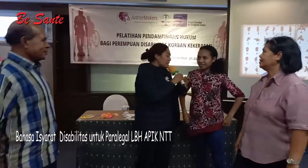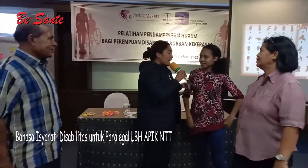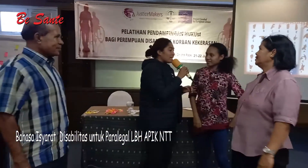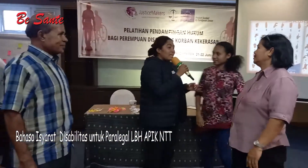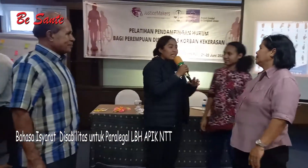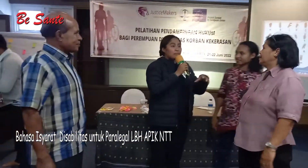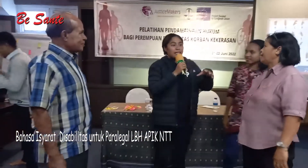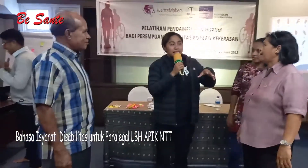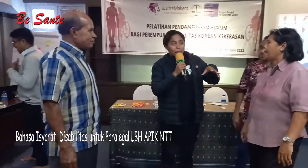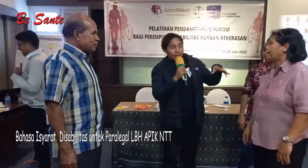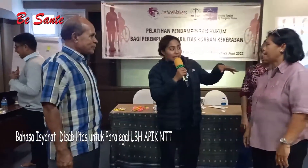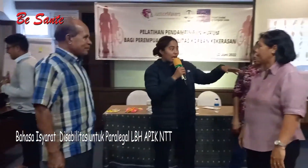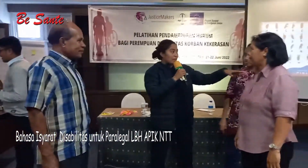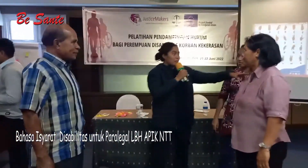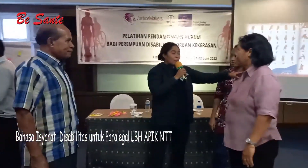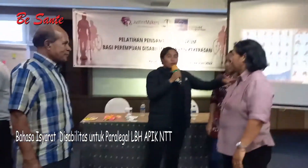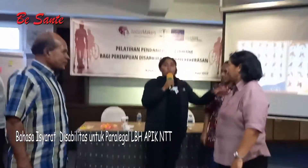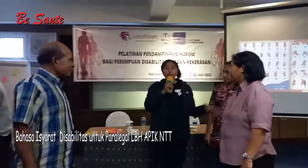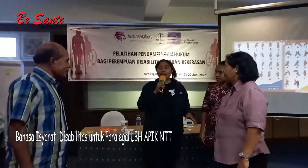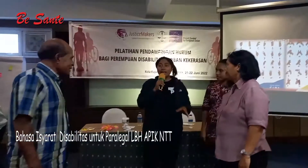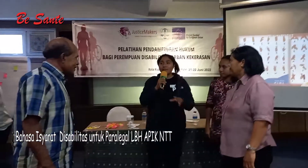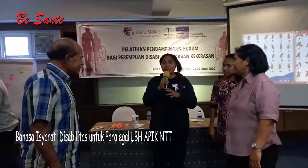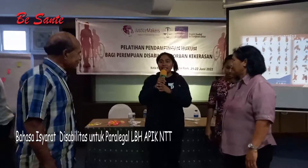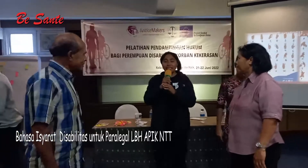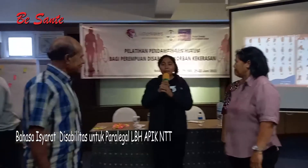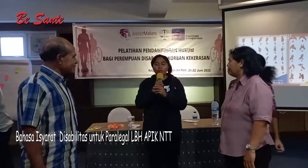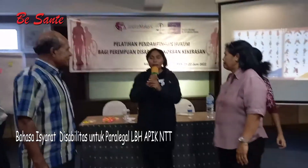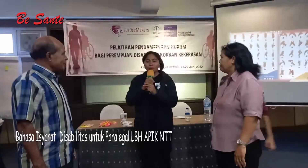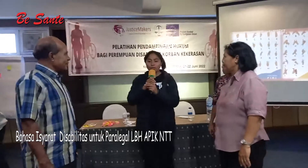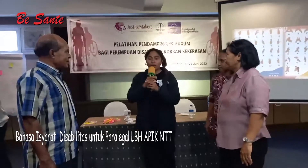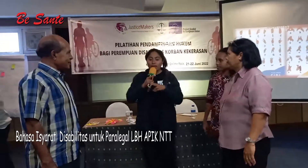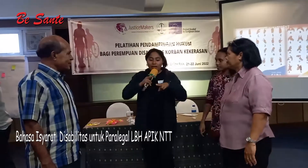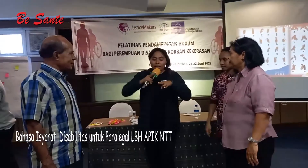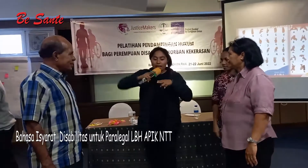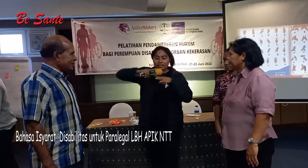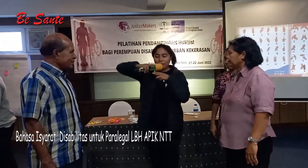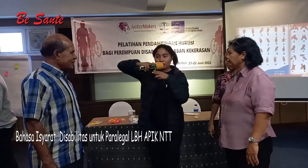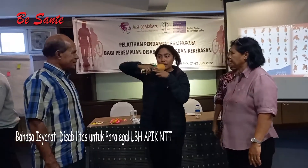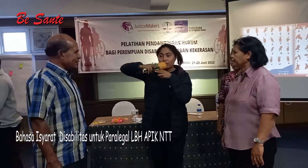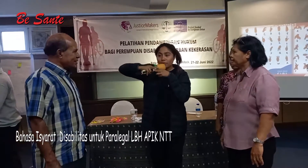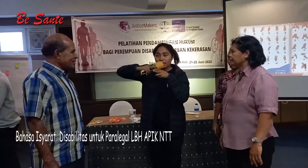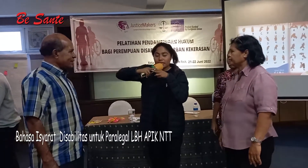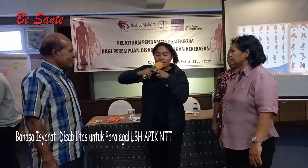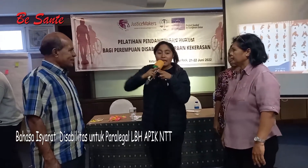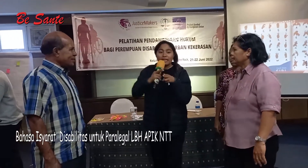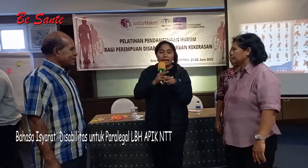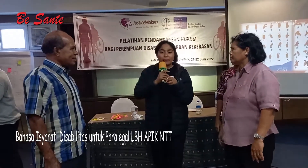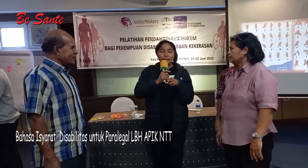Bapak, sebentar. Tadi beta sempat lihat mama dong perkenalan begini. Dia nama tuh ada separuh tidur begini. Nah, beta